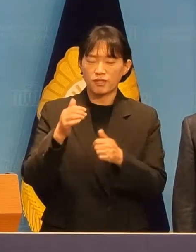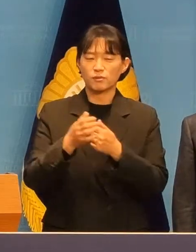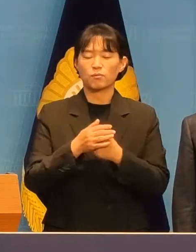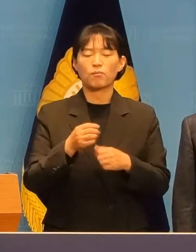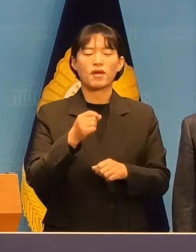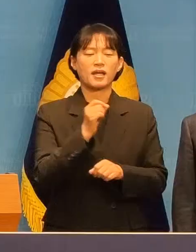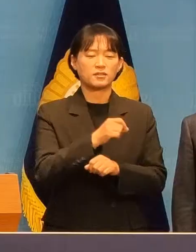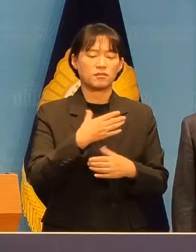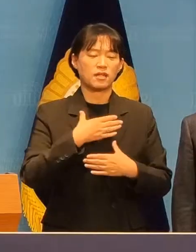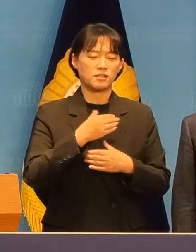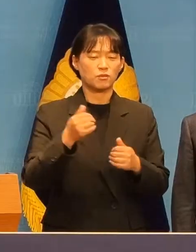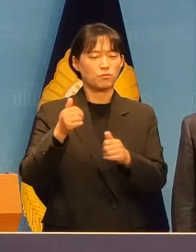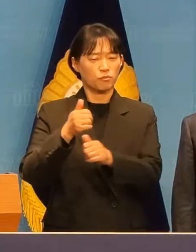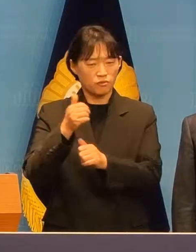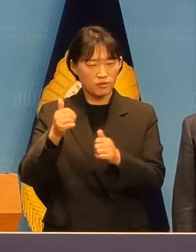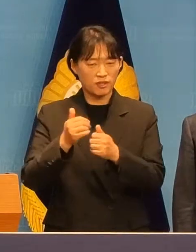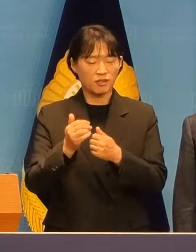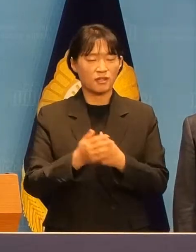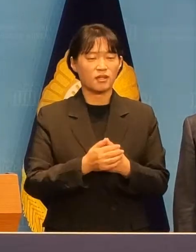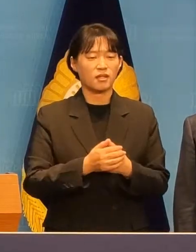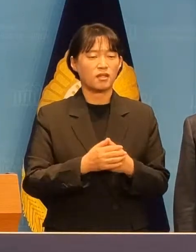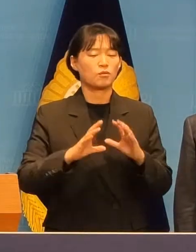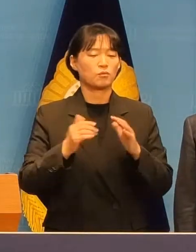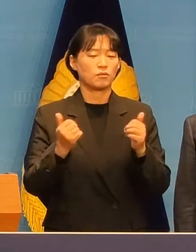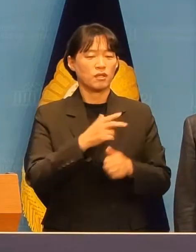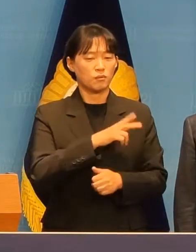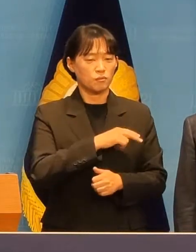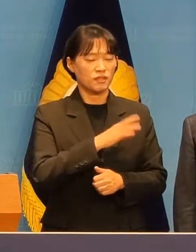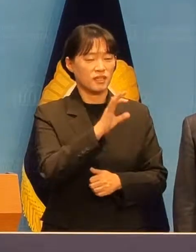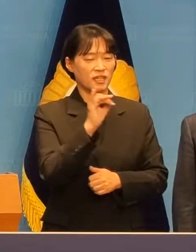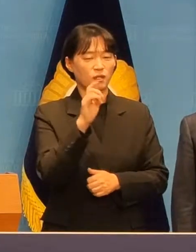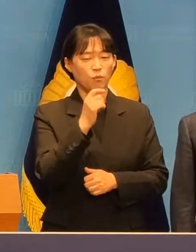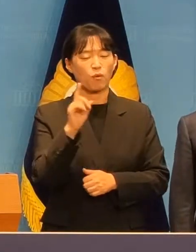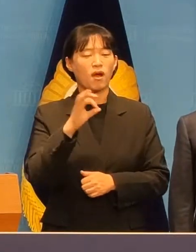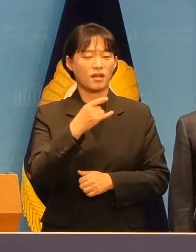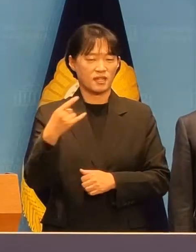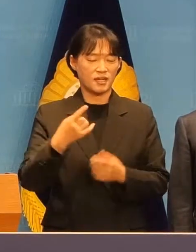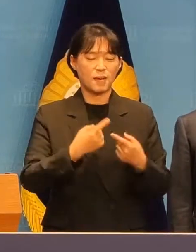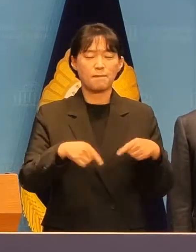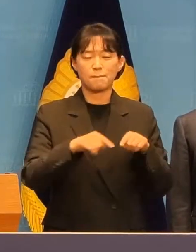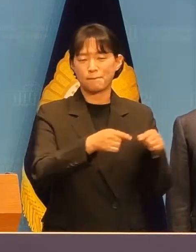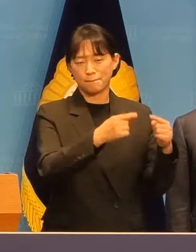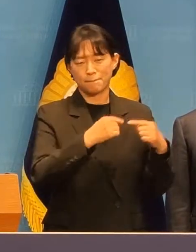행정안전위원회 우리 이광희 국회의원님께서도 이 자리에 와주셨습니다.